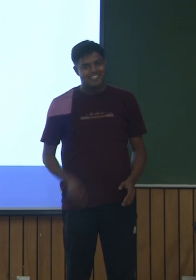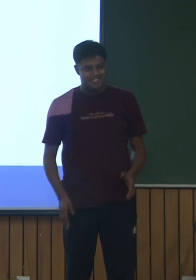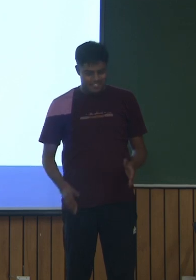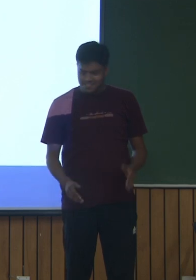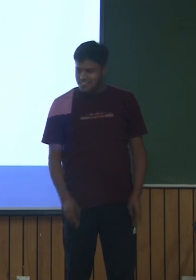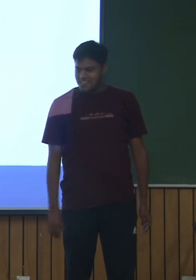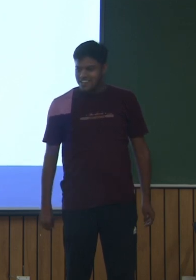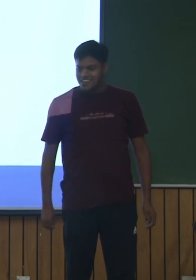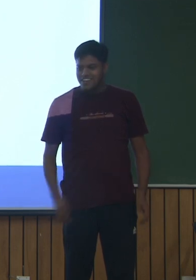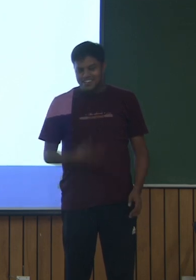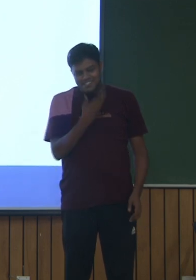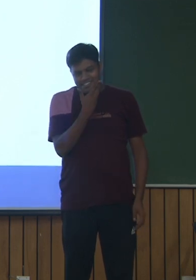प्लीज का थोड़ा क्लियर करिए प्लीज.